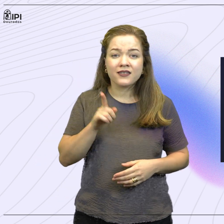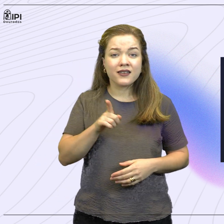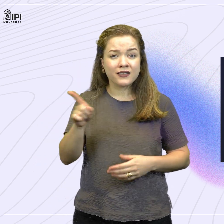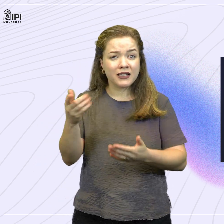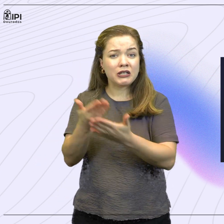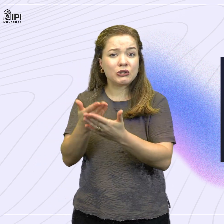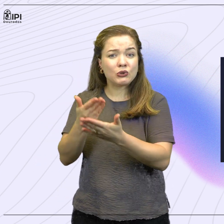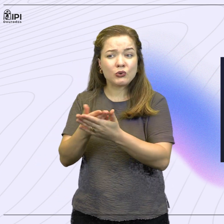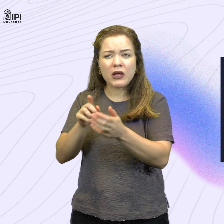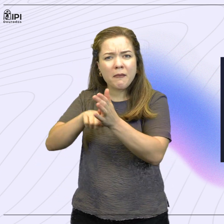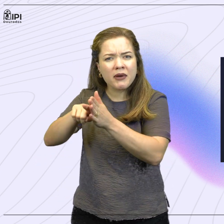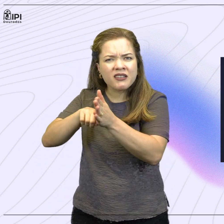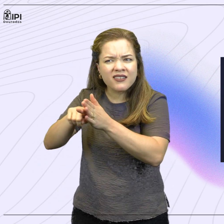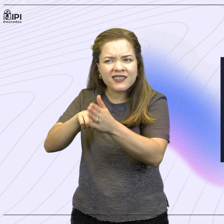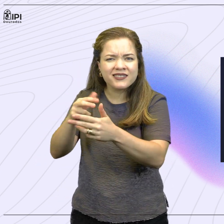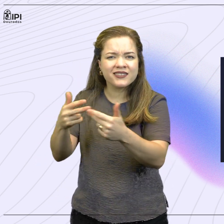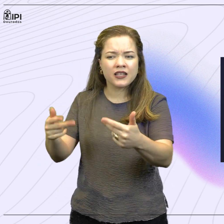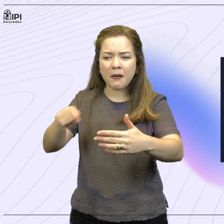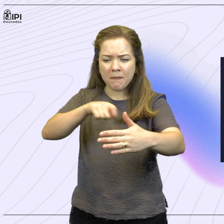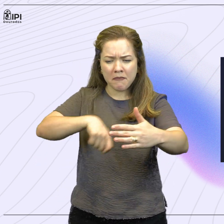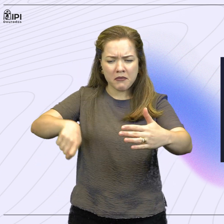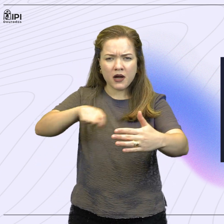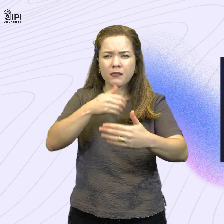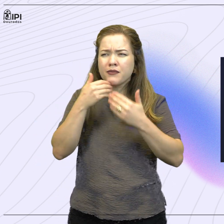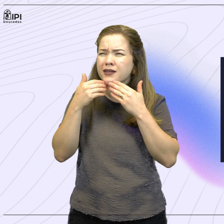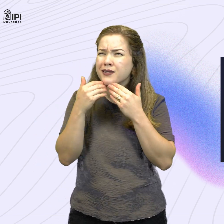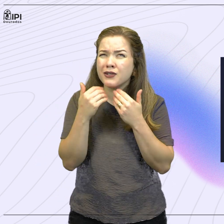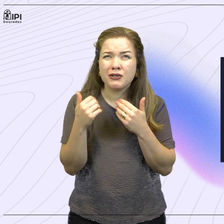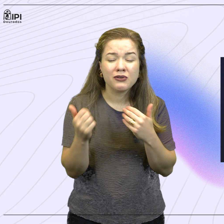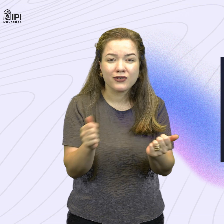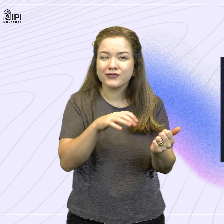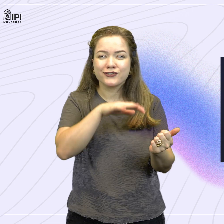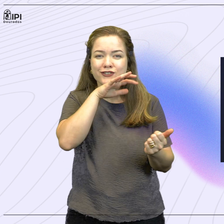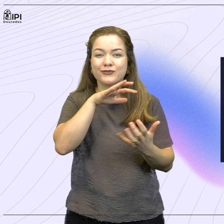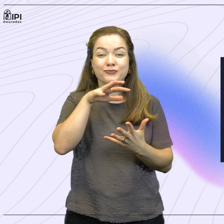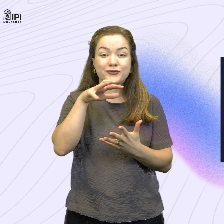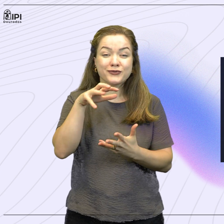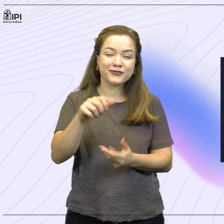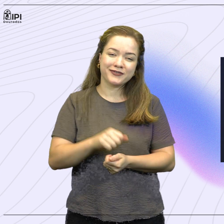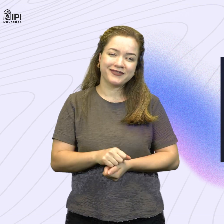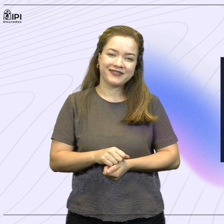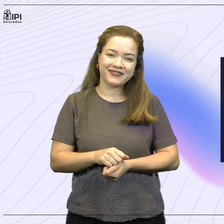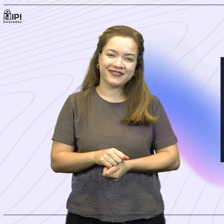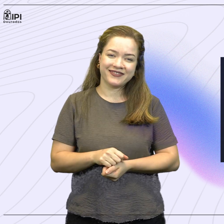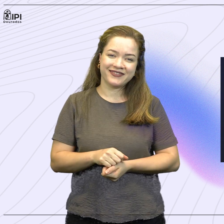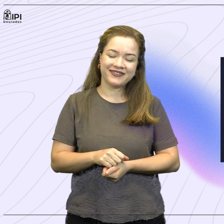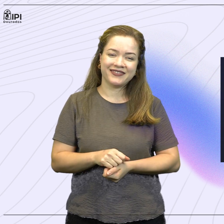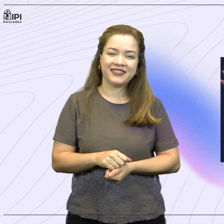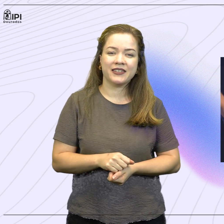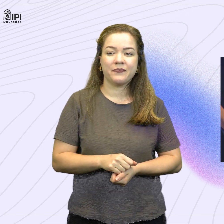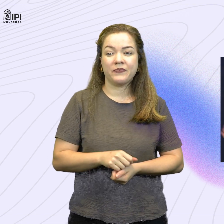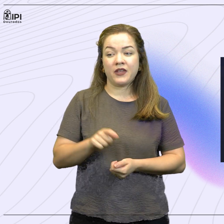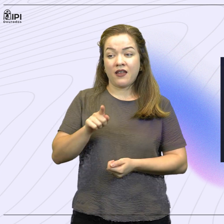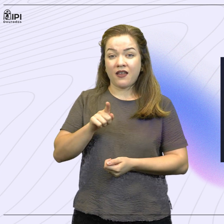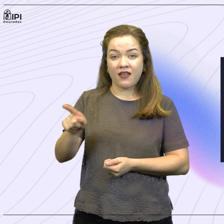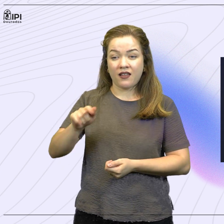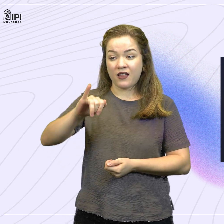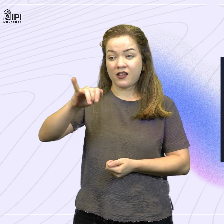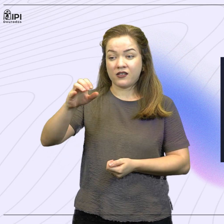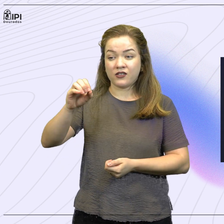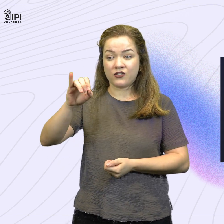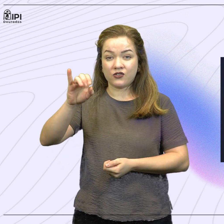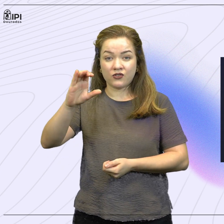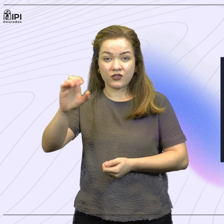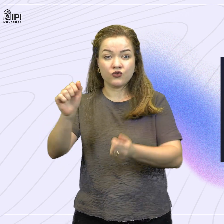coisas, ela busca essas coisas, e ela prepara o melhor chá do mundo. O pessoal do Marge faz. A Joyce é a equipe, né? Cada semana é